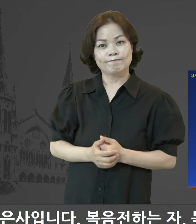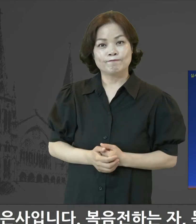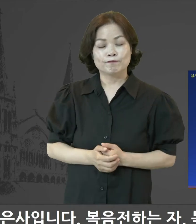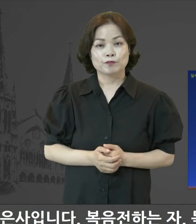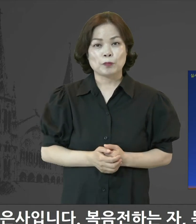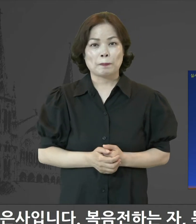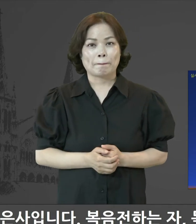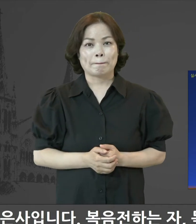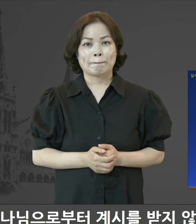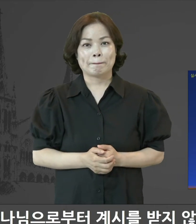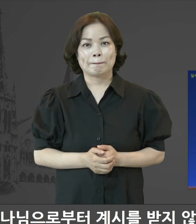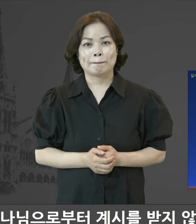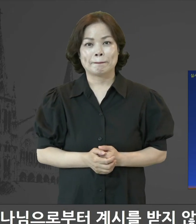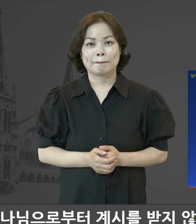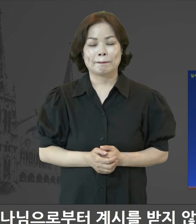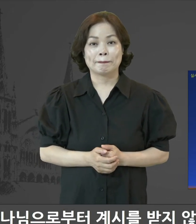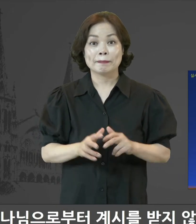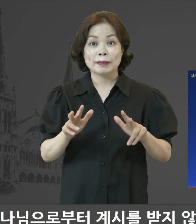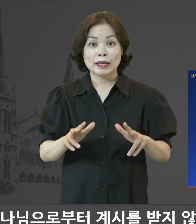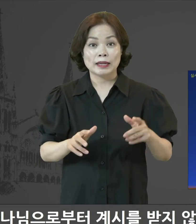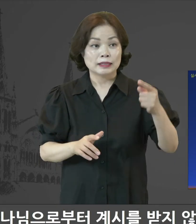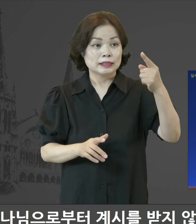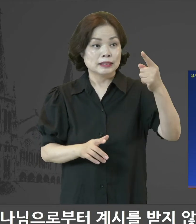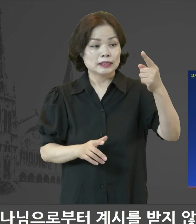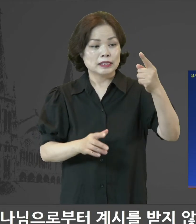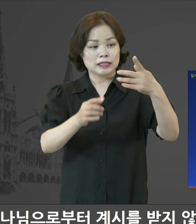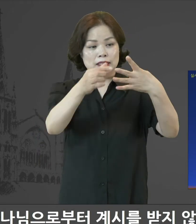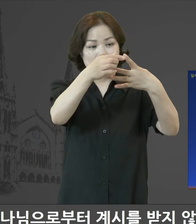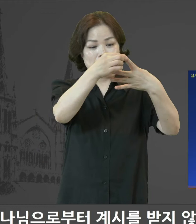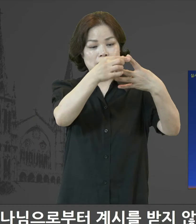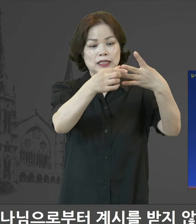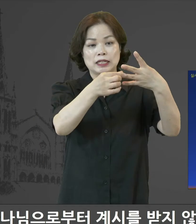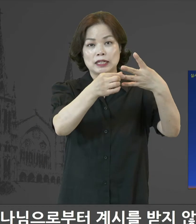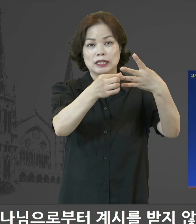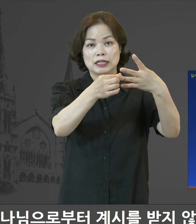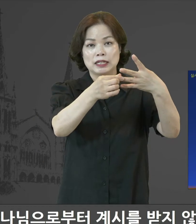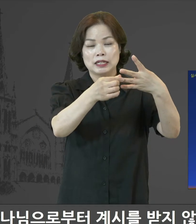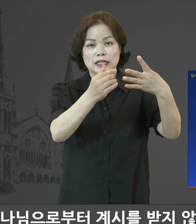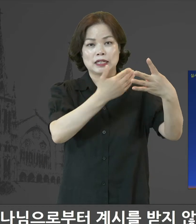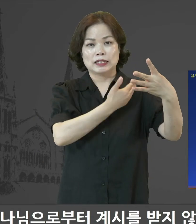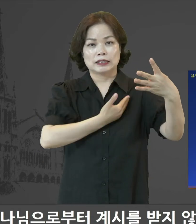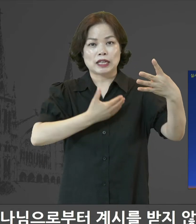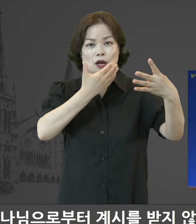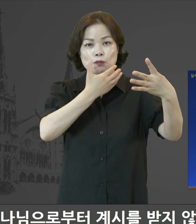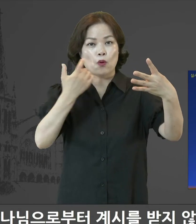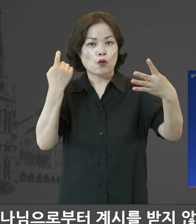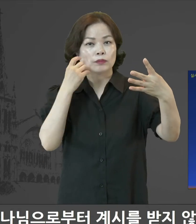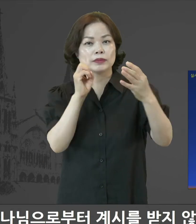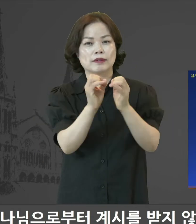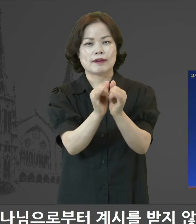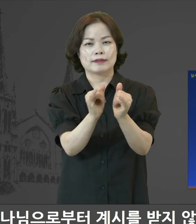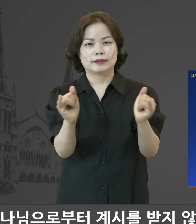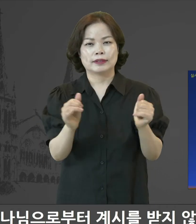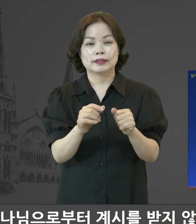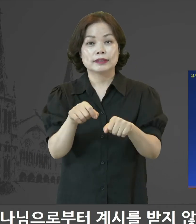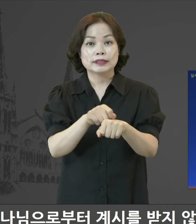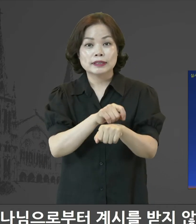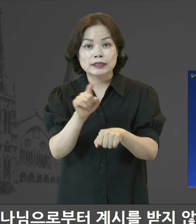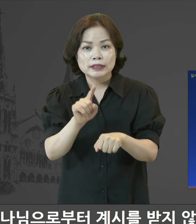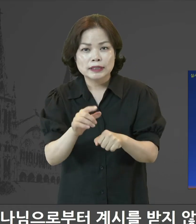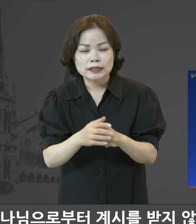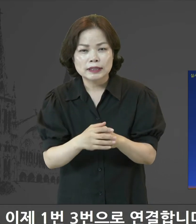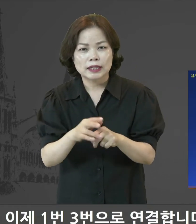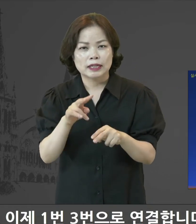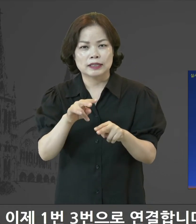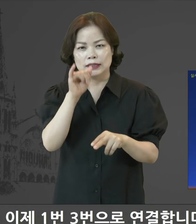있겠습니다. 이제 1번, 3번으로 연결합니다. 사도와 복음 전하는 자들은 특징이 한 자리에